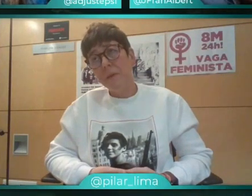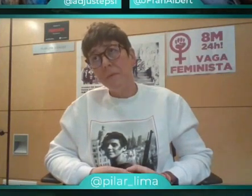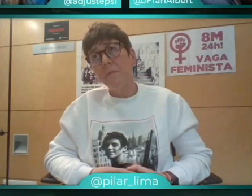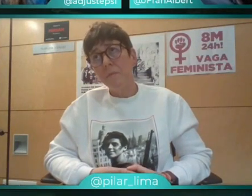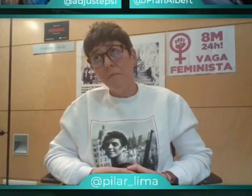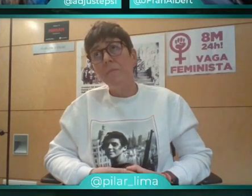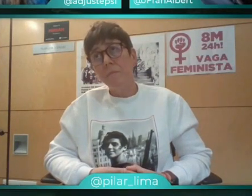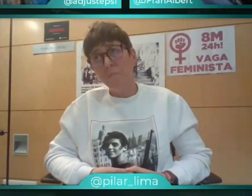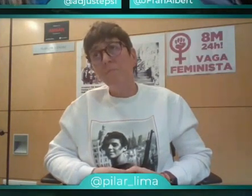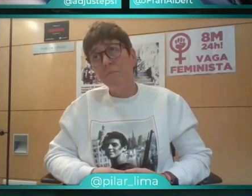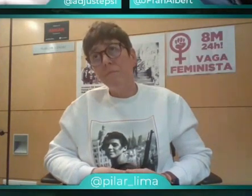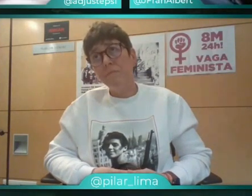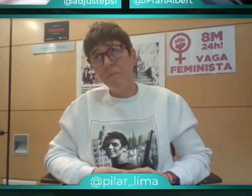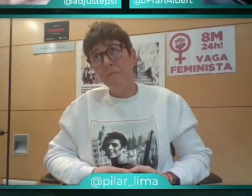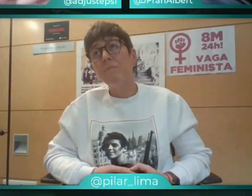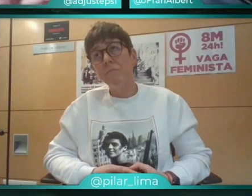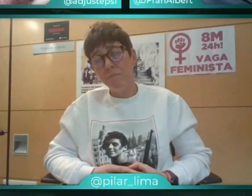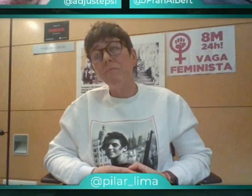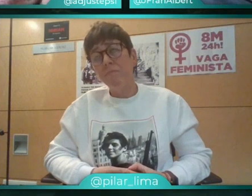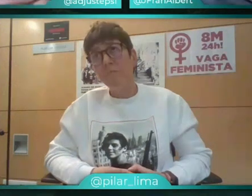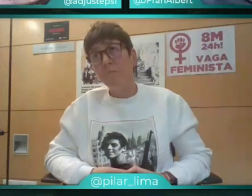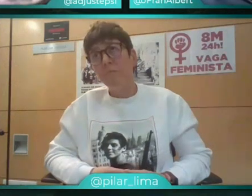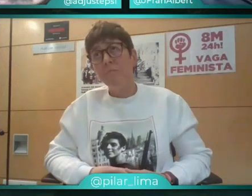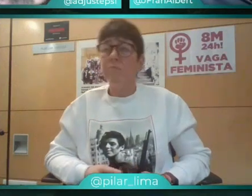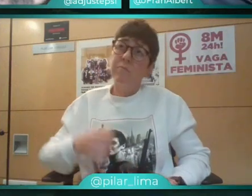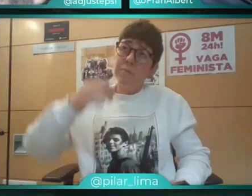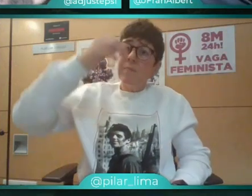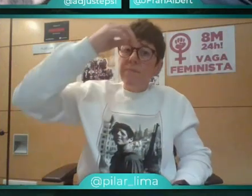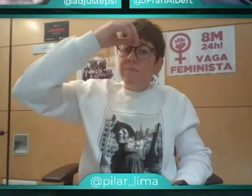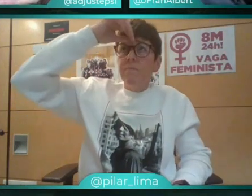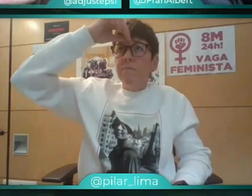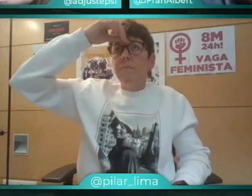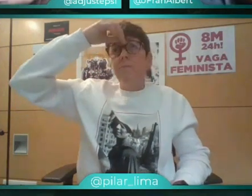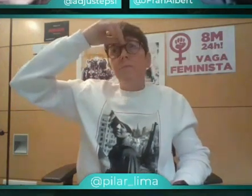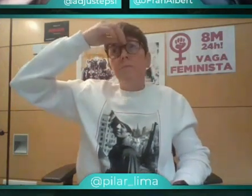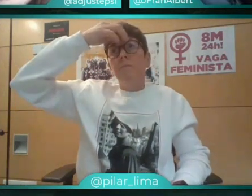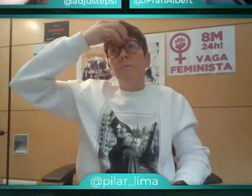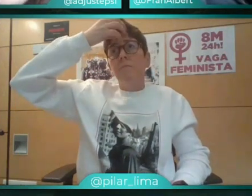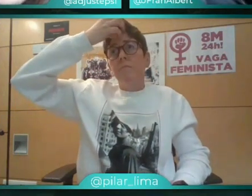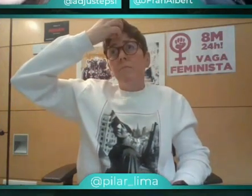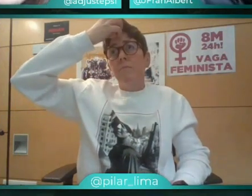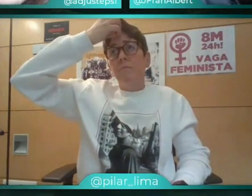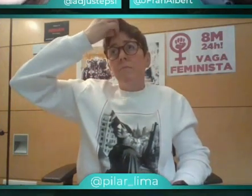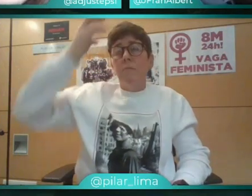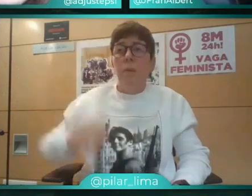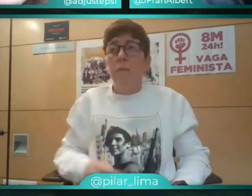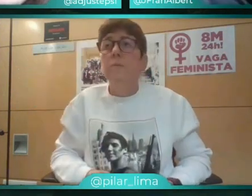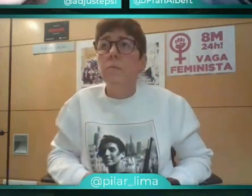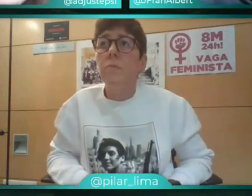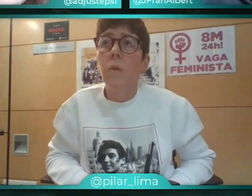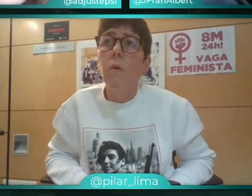y el patriarcado entonces La verdad es que a mí me gustaría saber si tú Has vivido esto no tanto personalmente